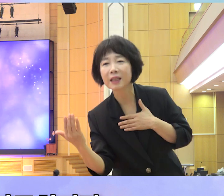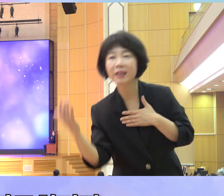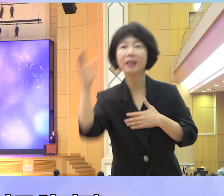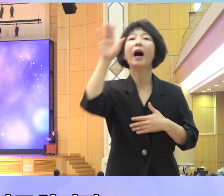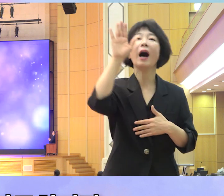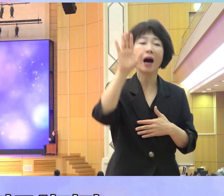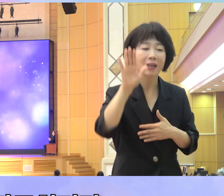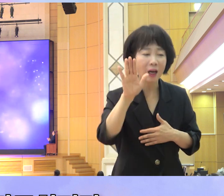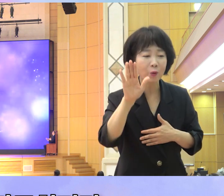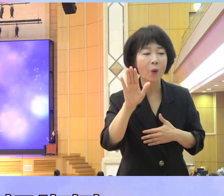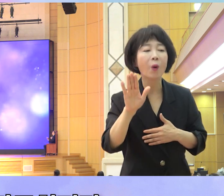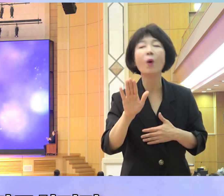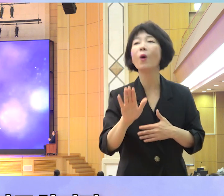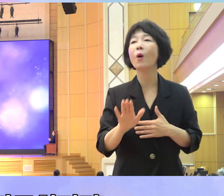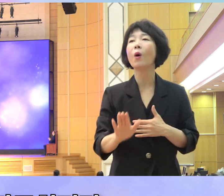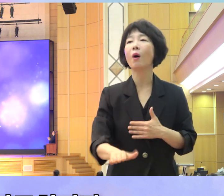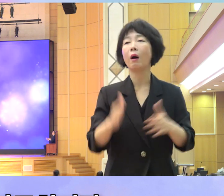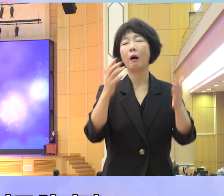보이지